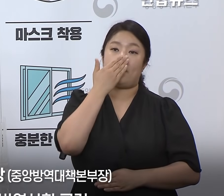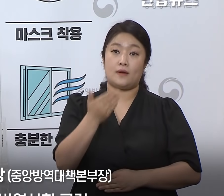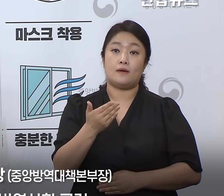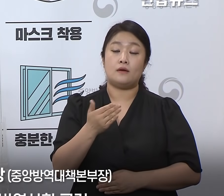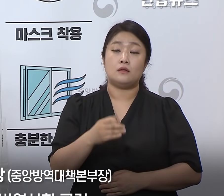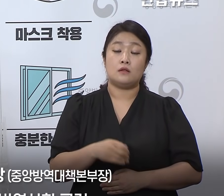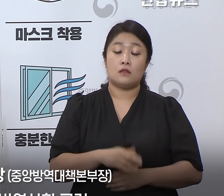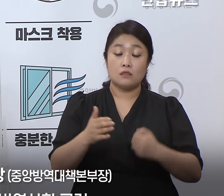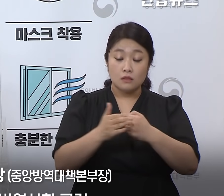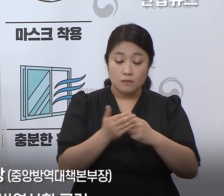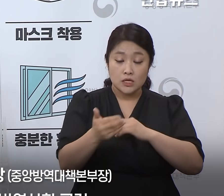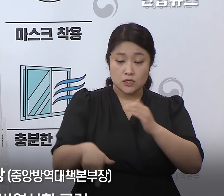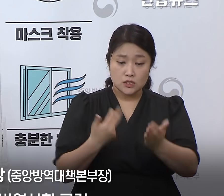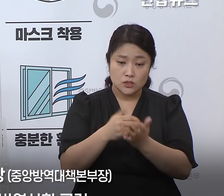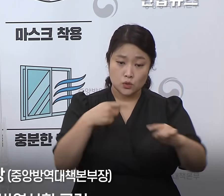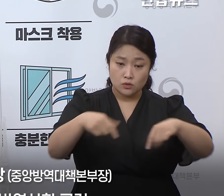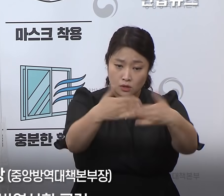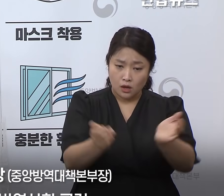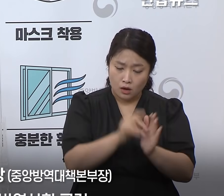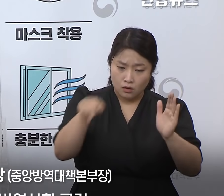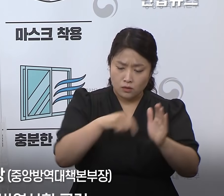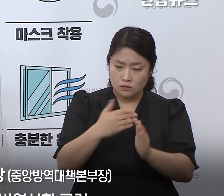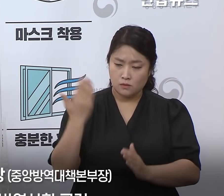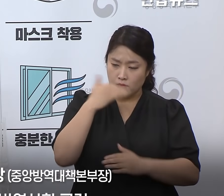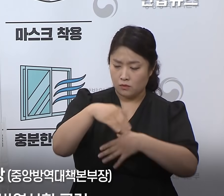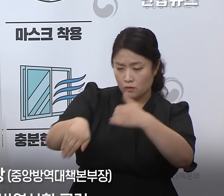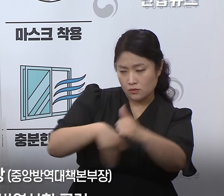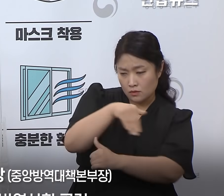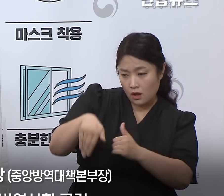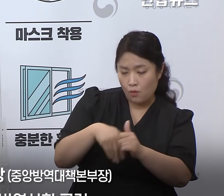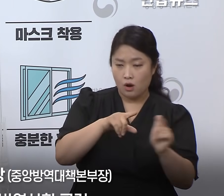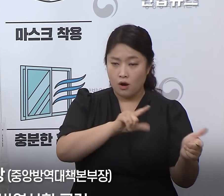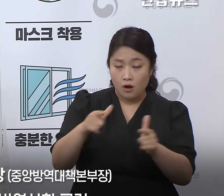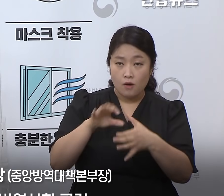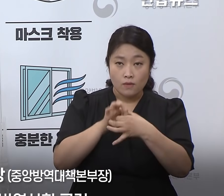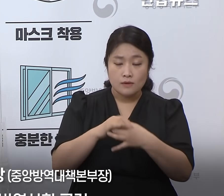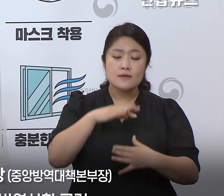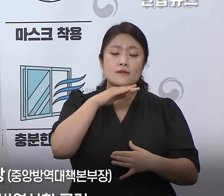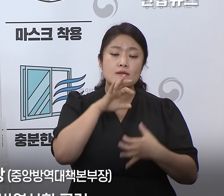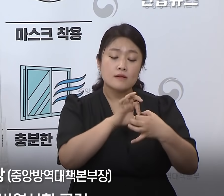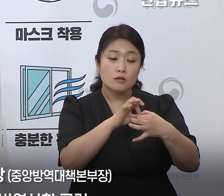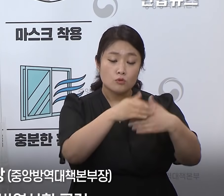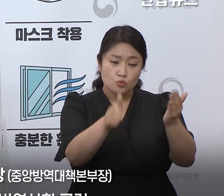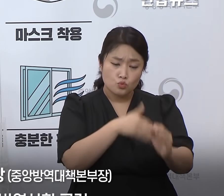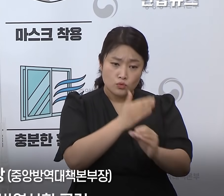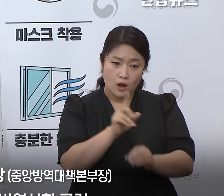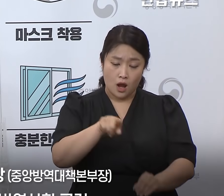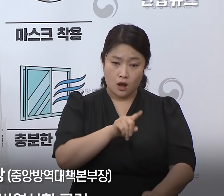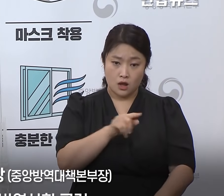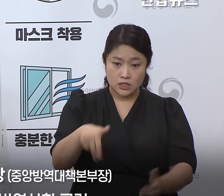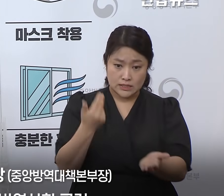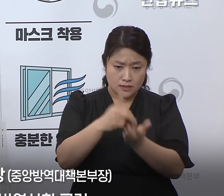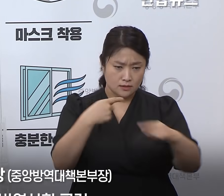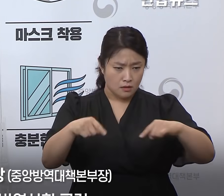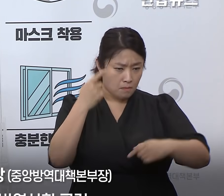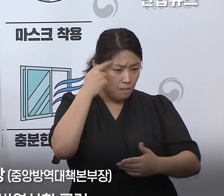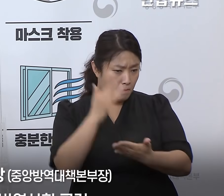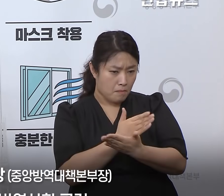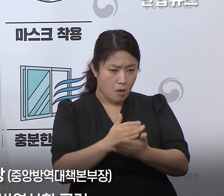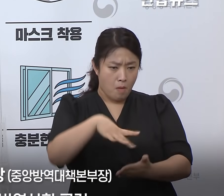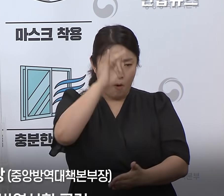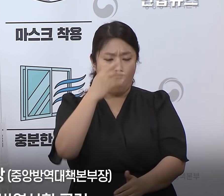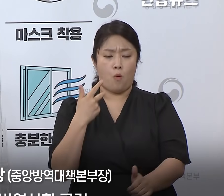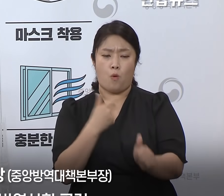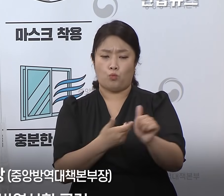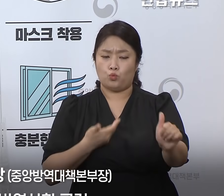앞서 지자체별 특성과 방역 상황을 고려하여 해당 연령층 중 각 지자체가 우선 접종이